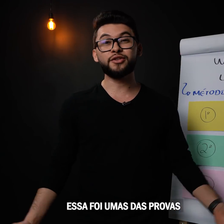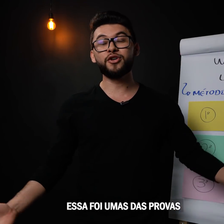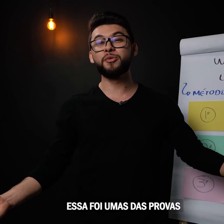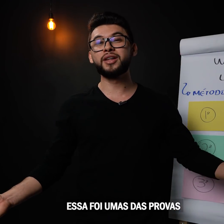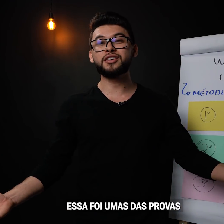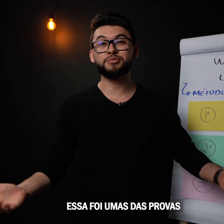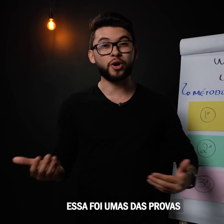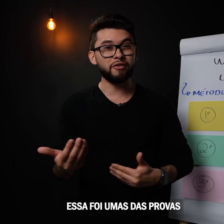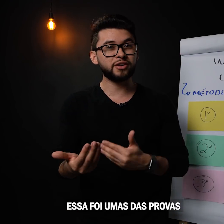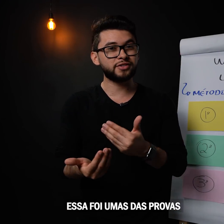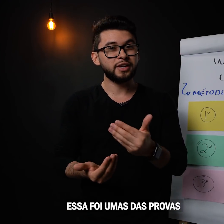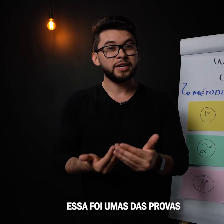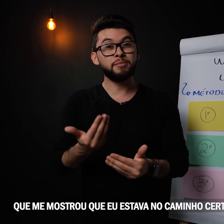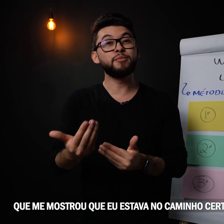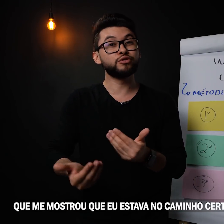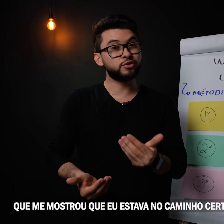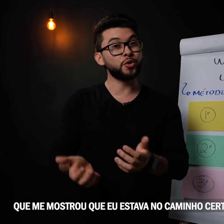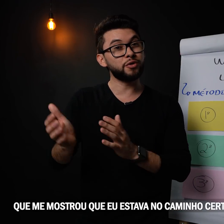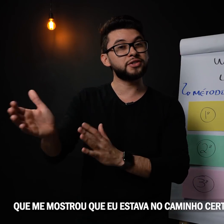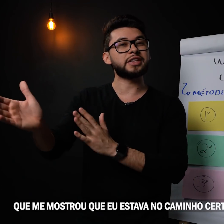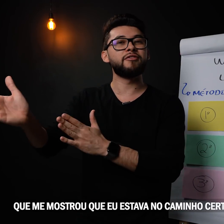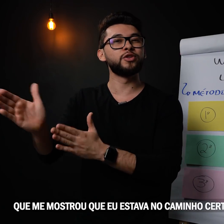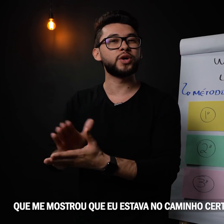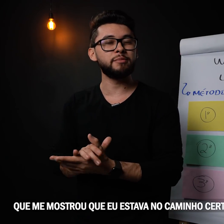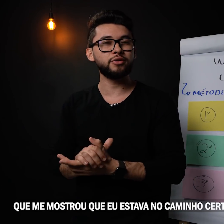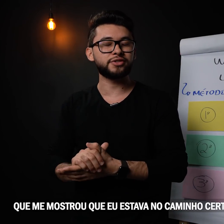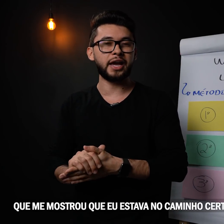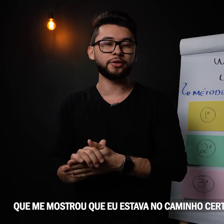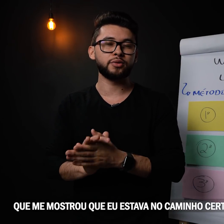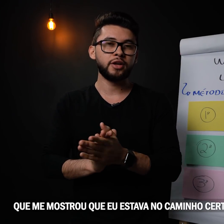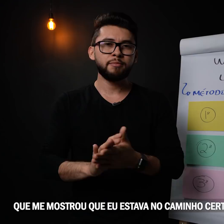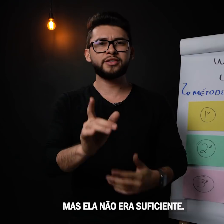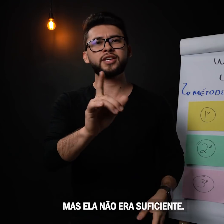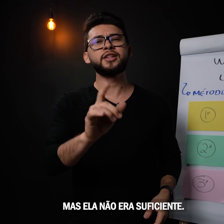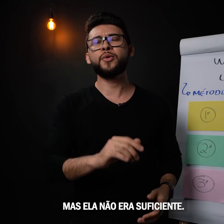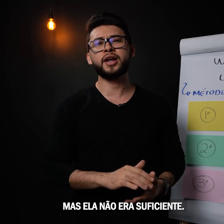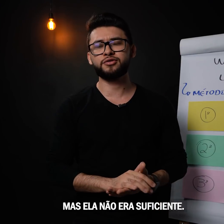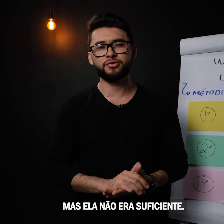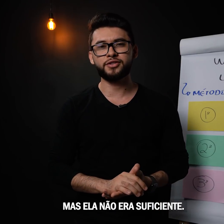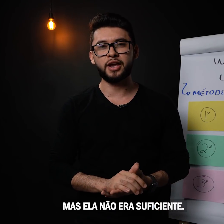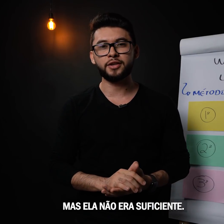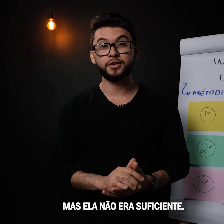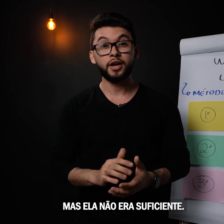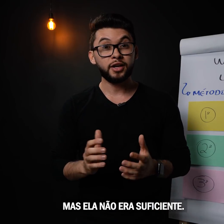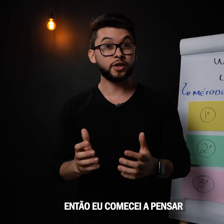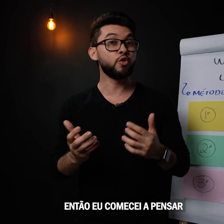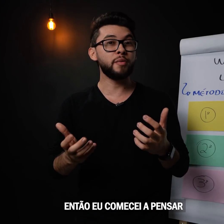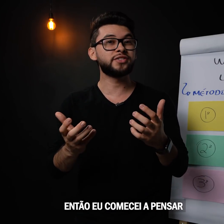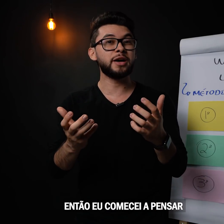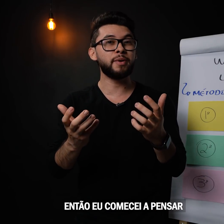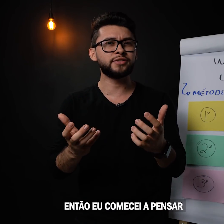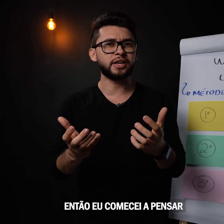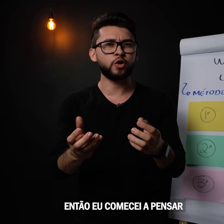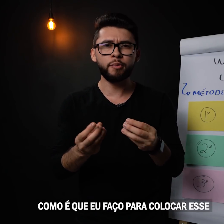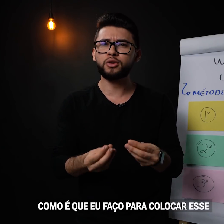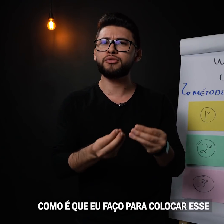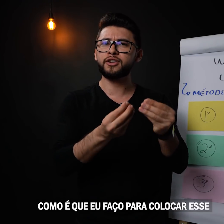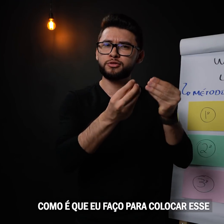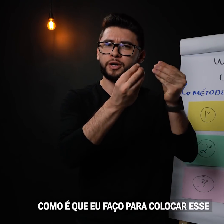foi uma das provas que me mostrou que eu estava no caminho certo, mas ela não era suficiente. Então eu comecei a pensar, como é que eu faço para